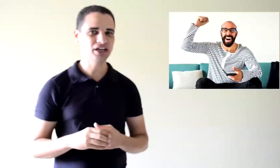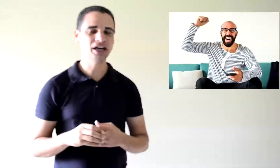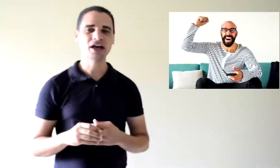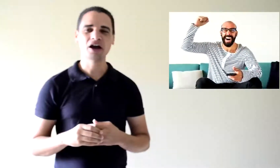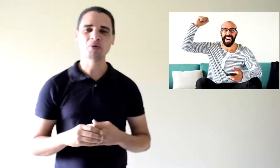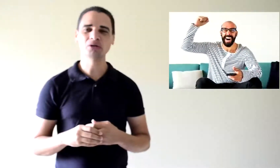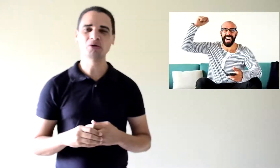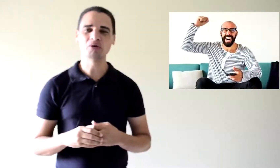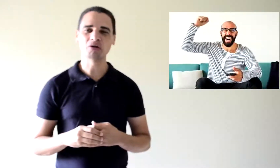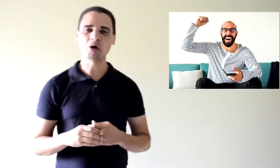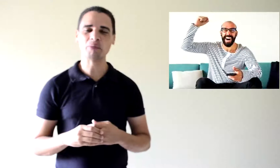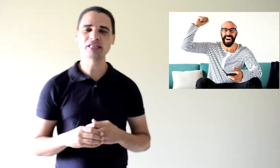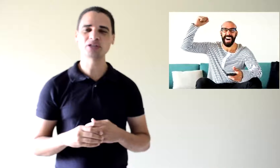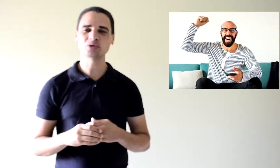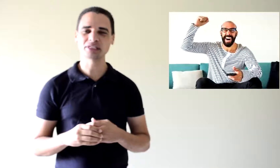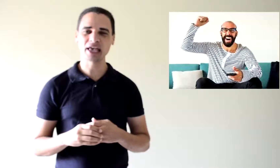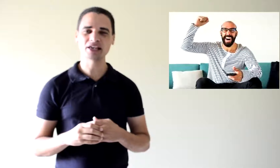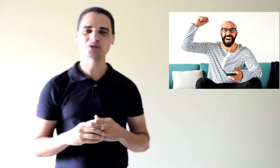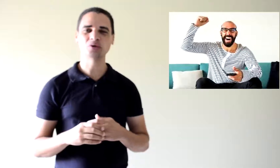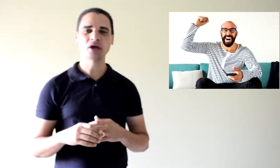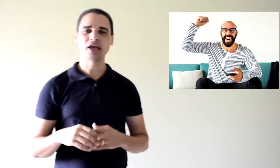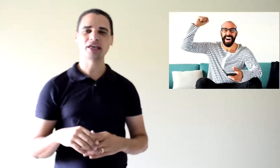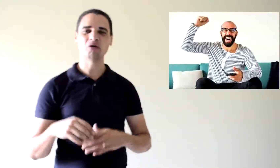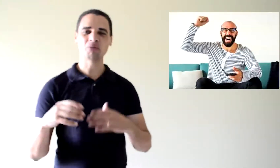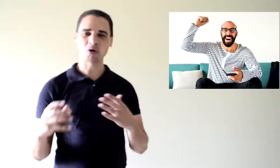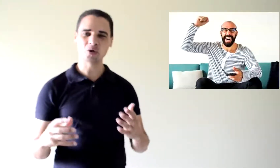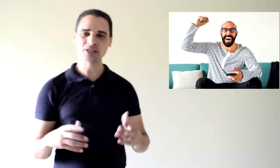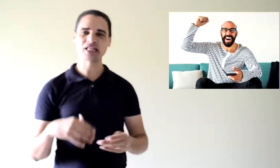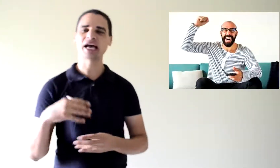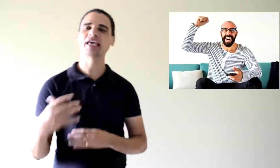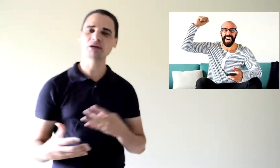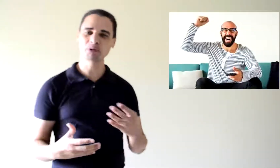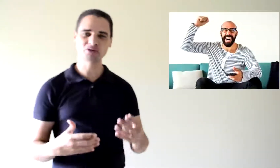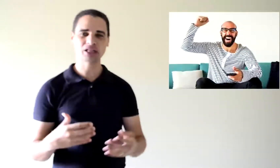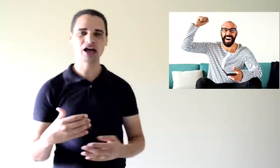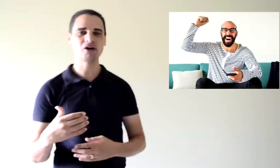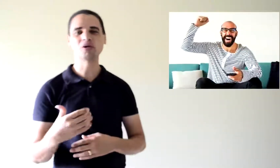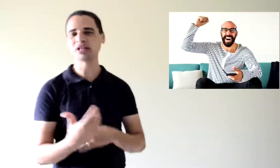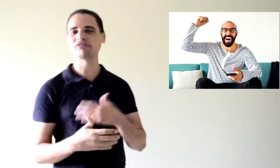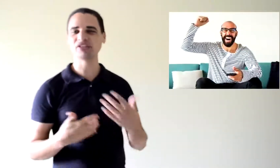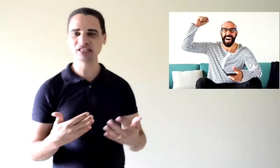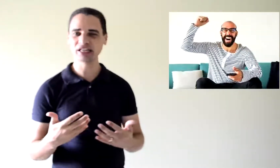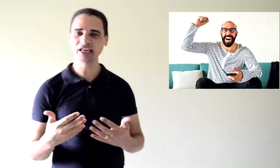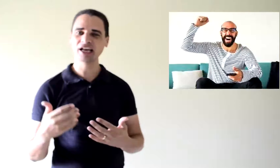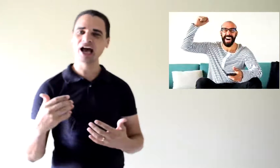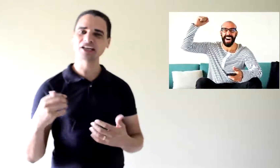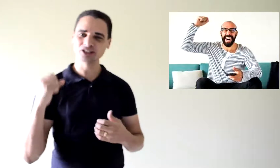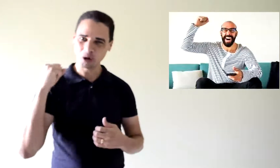fica, quando obtém sucesso em alguma coisa, na carreira profissional ou na vida, né? A gente